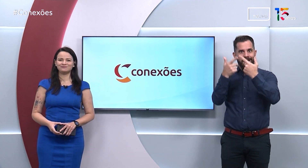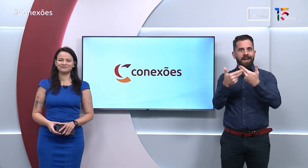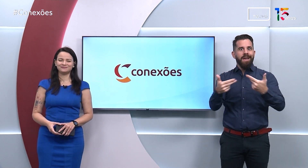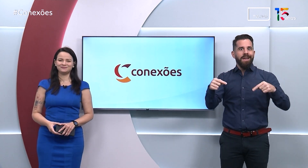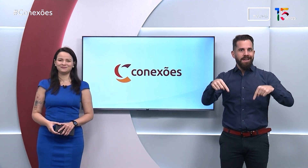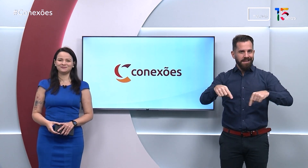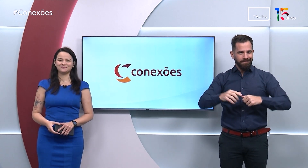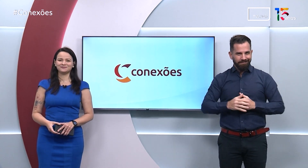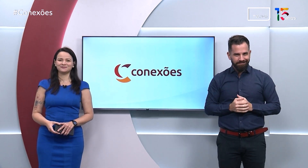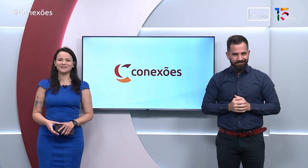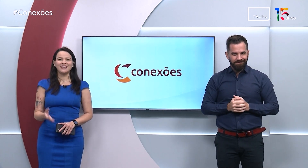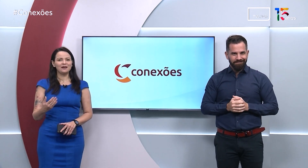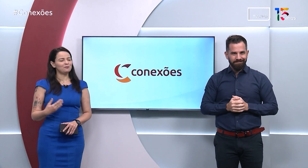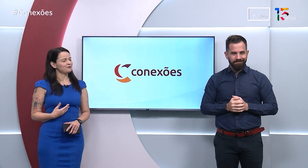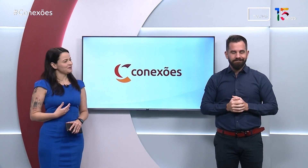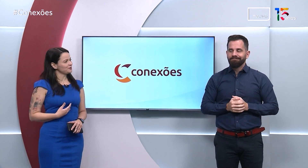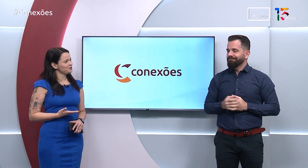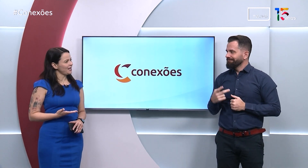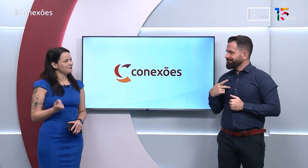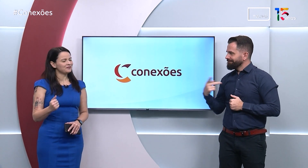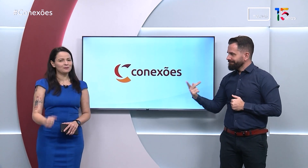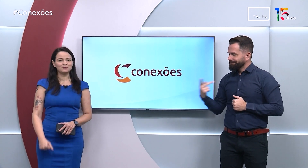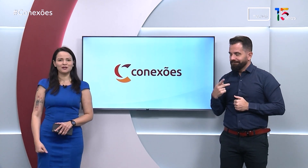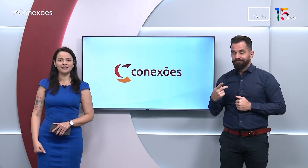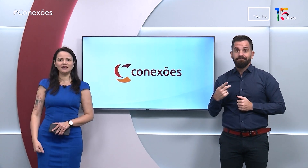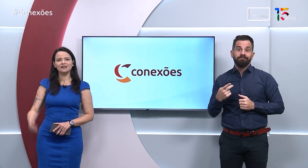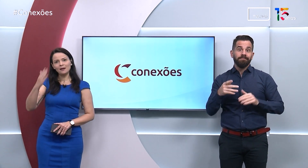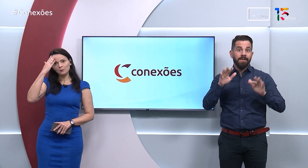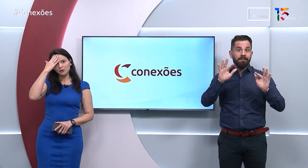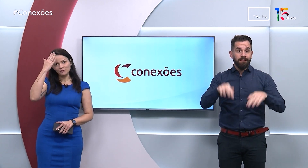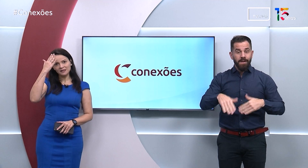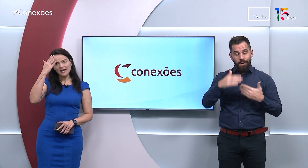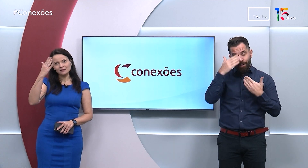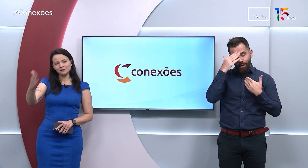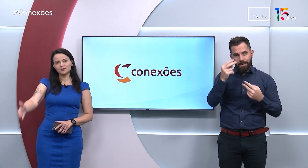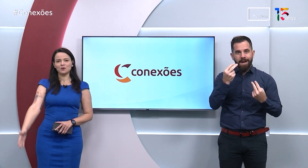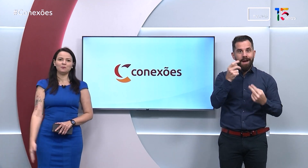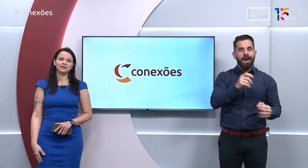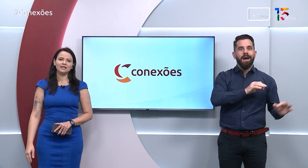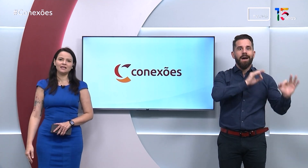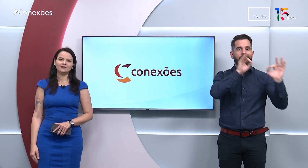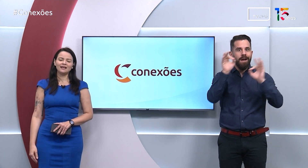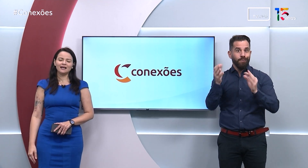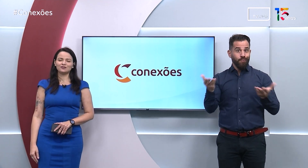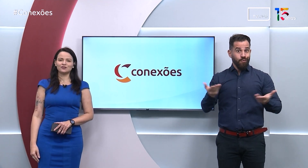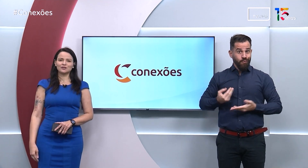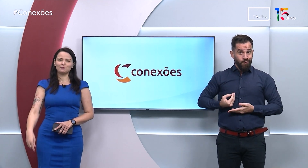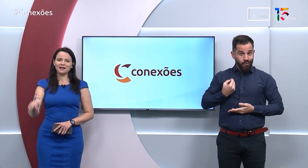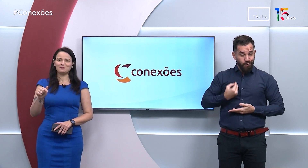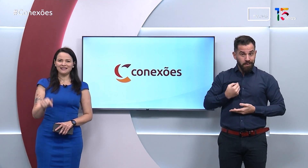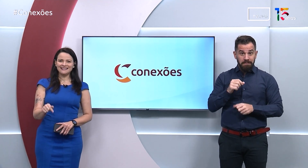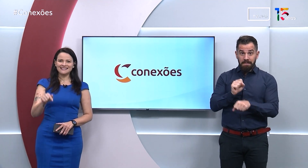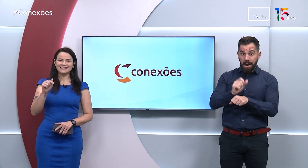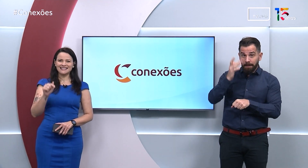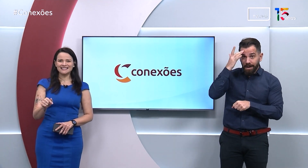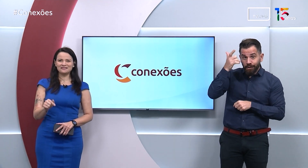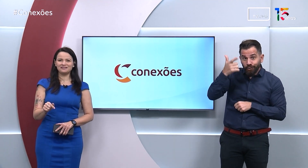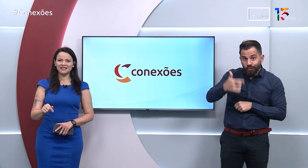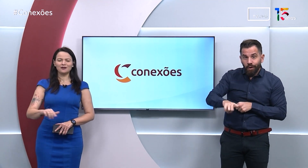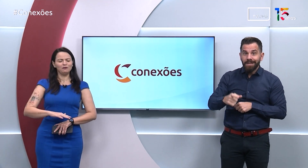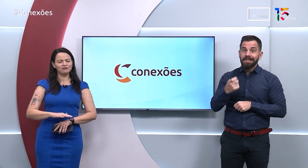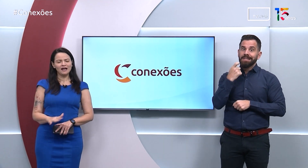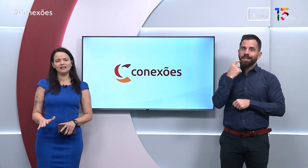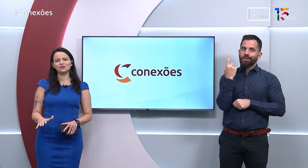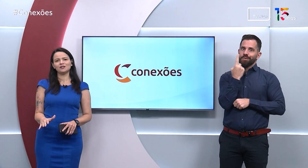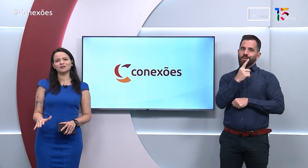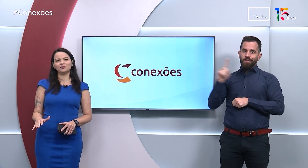conteúdo. Eu e o professor Diego ficamos por aqui. Muito obrigada pela sua companhia. A gente te espera amanhã,